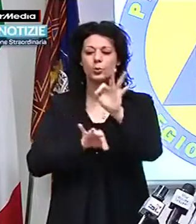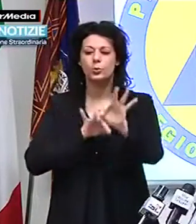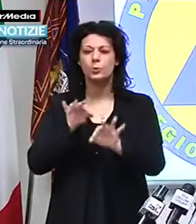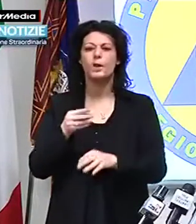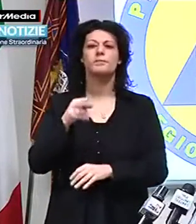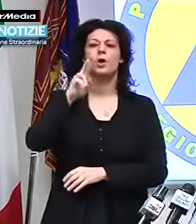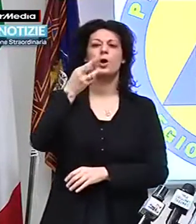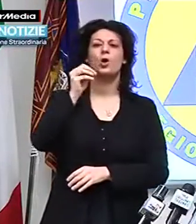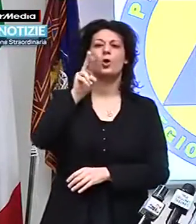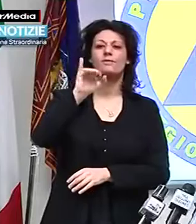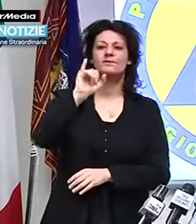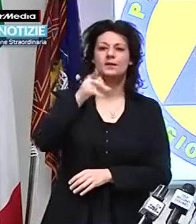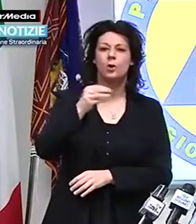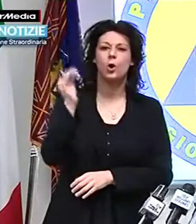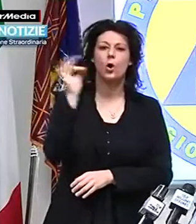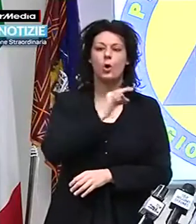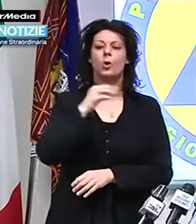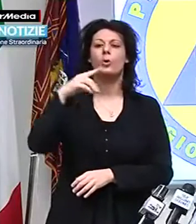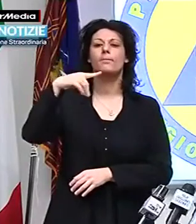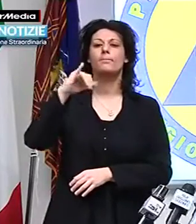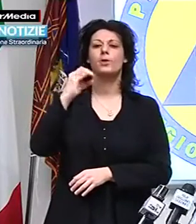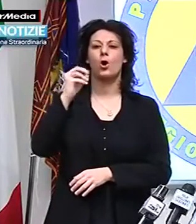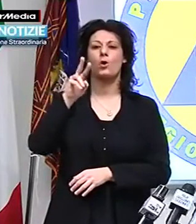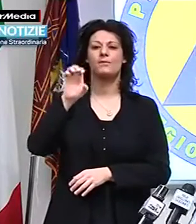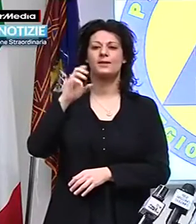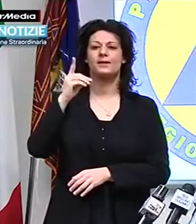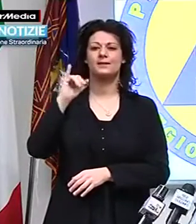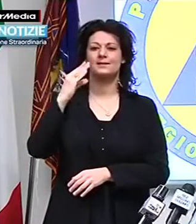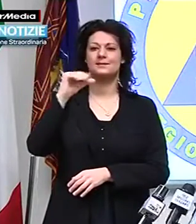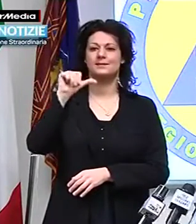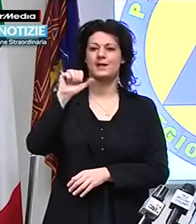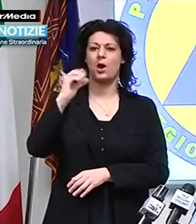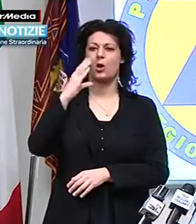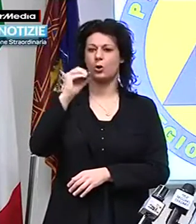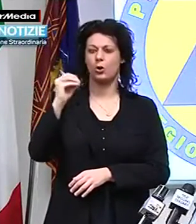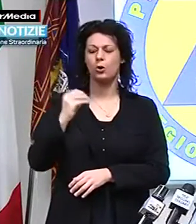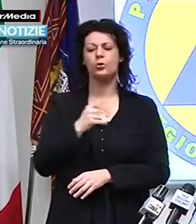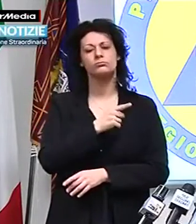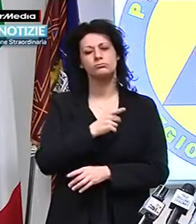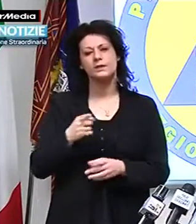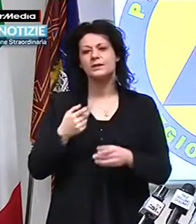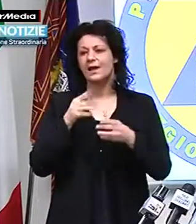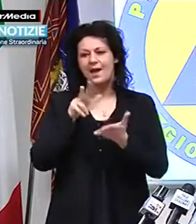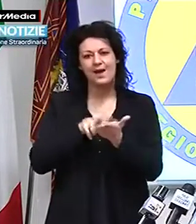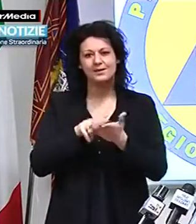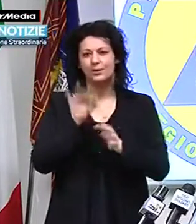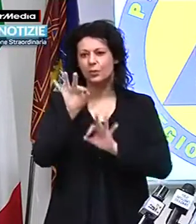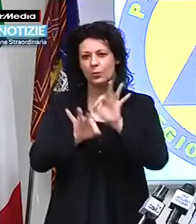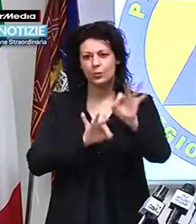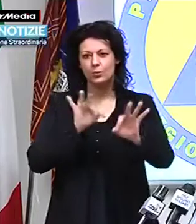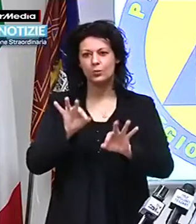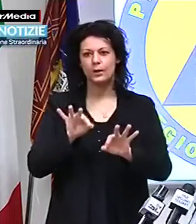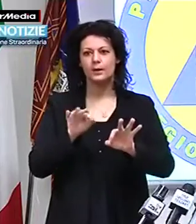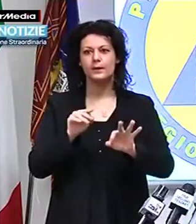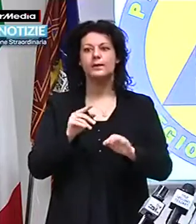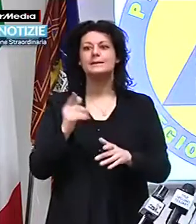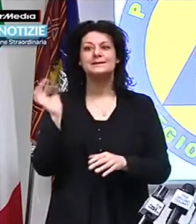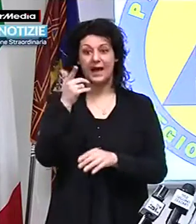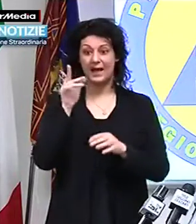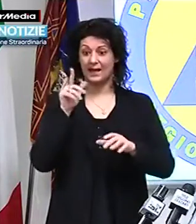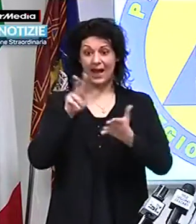hanno indirizzato. Cioè, a me, voglio dire, a me viene l'ansia come amministratore di no, quando non sono in grado di garantire la cura a